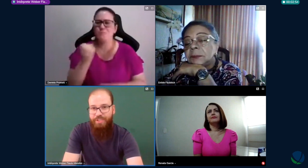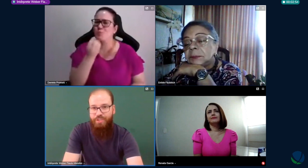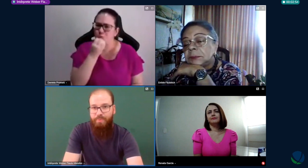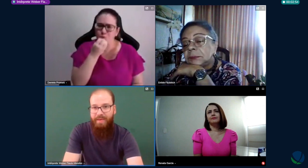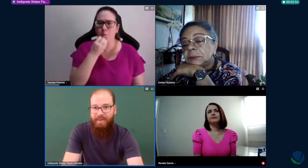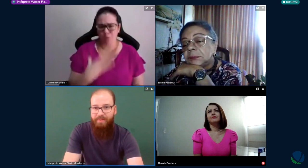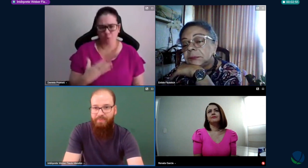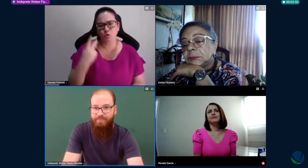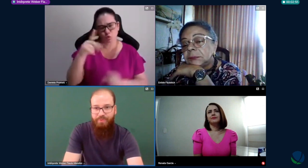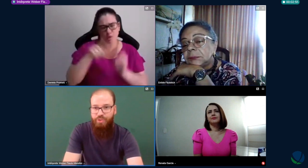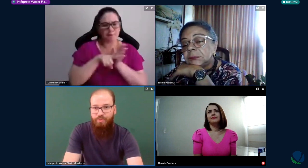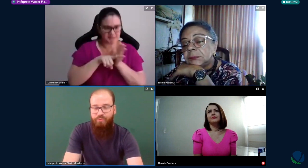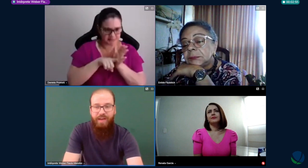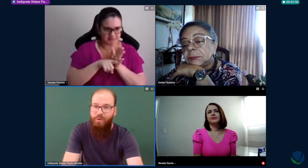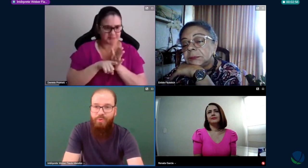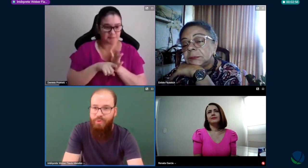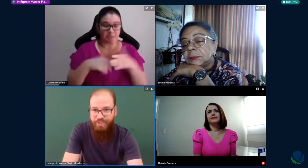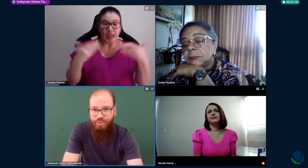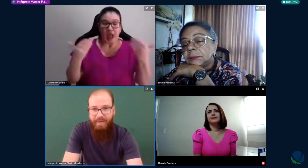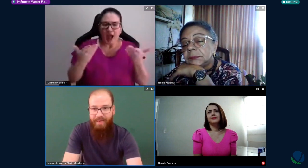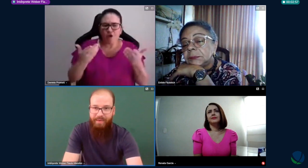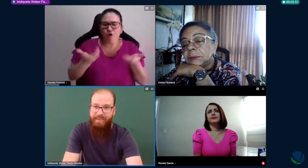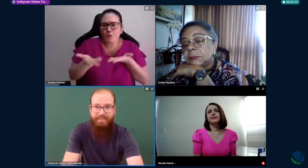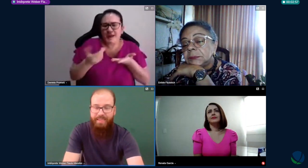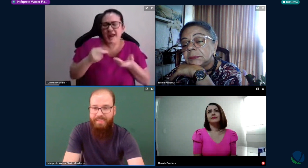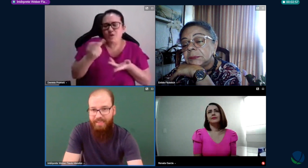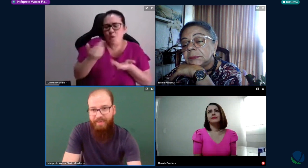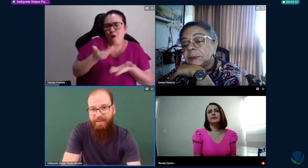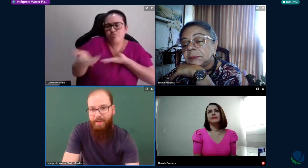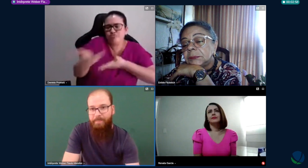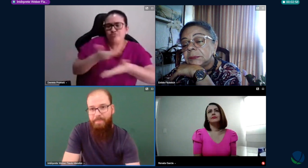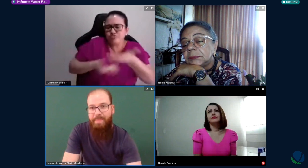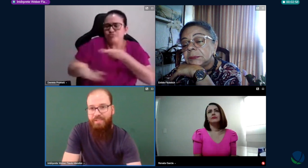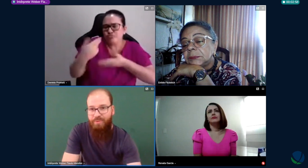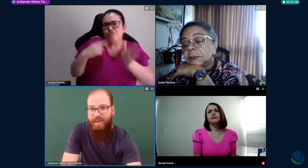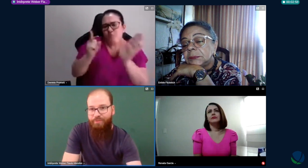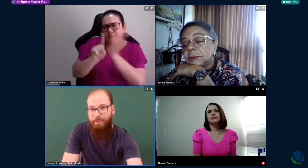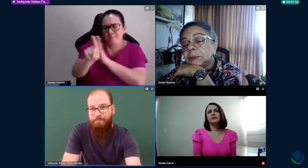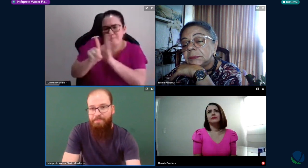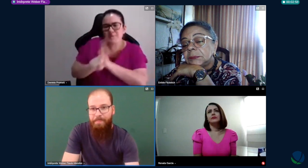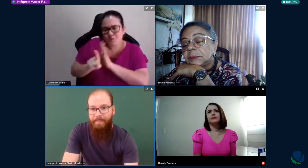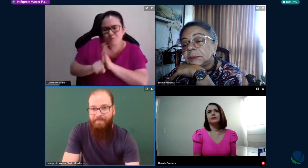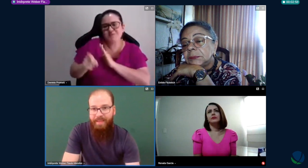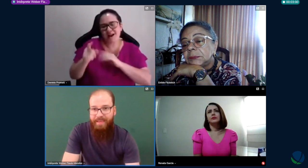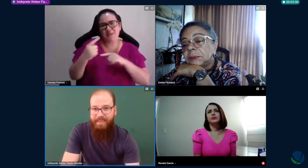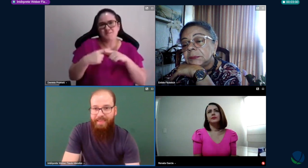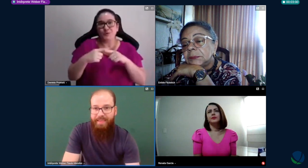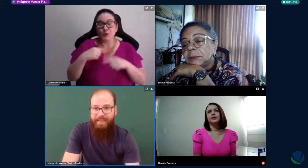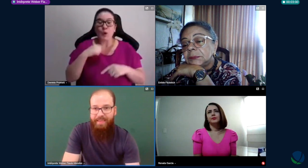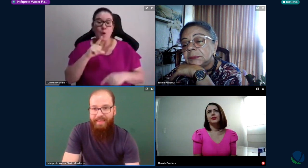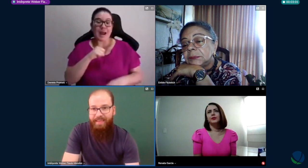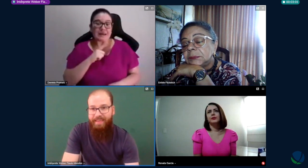isso de um valor, de uma grandeza imensurável.